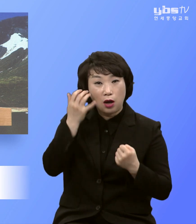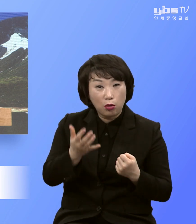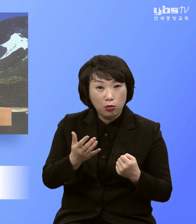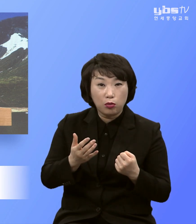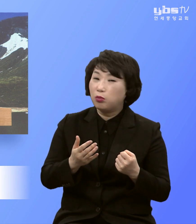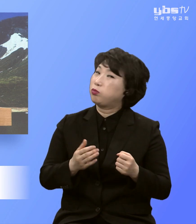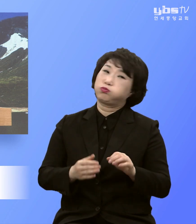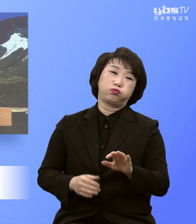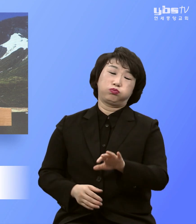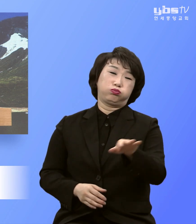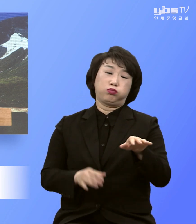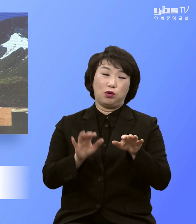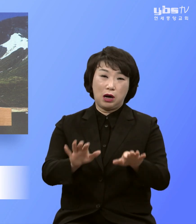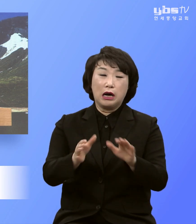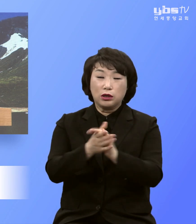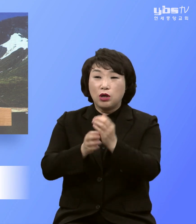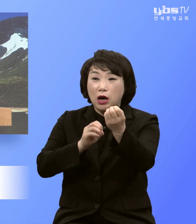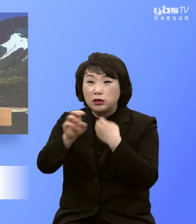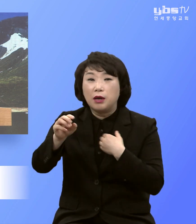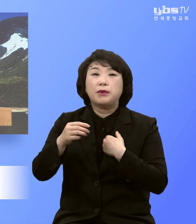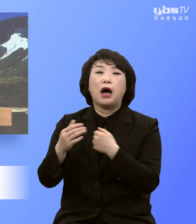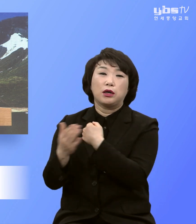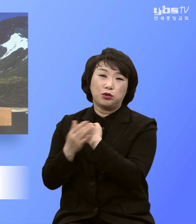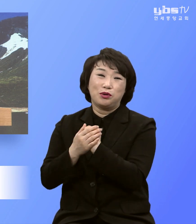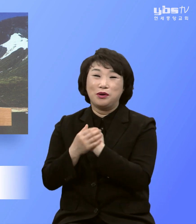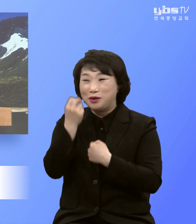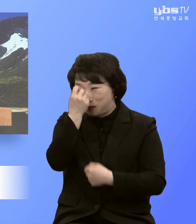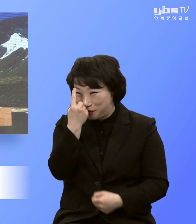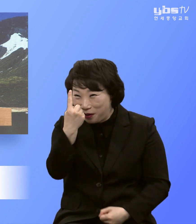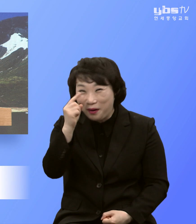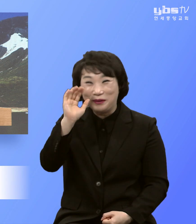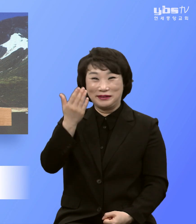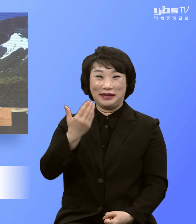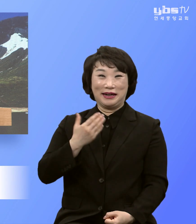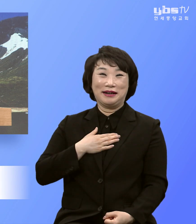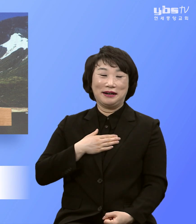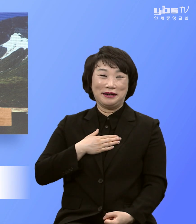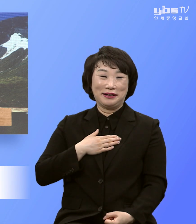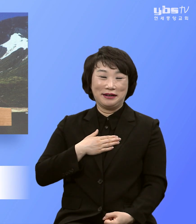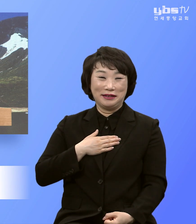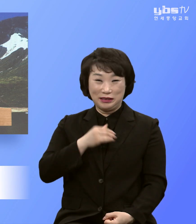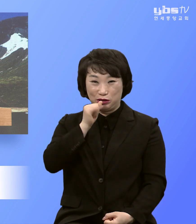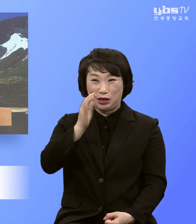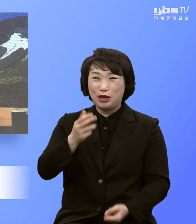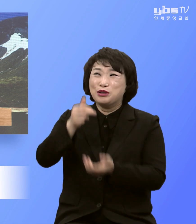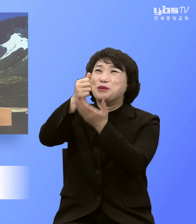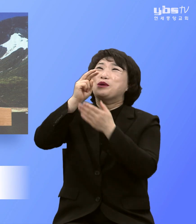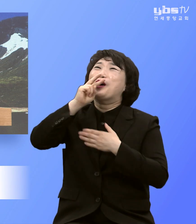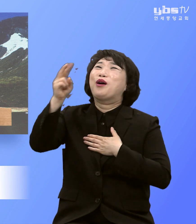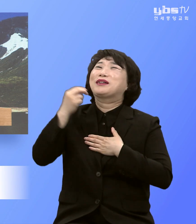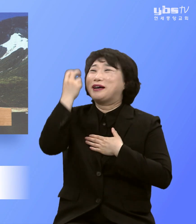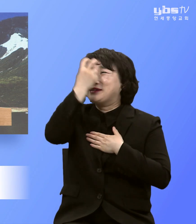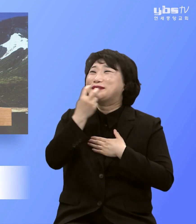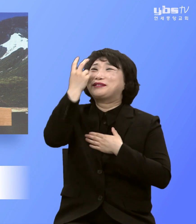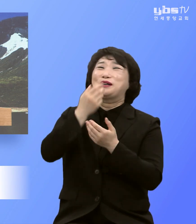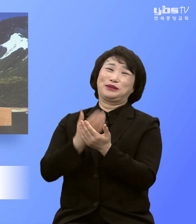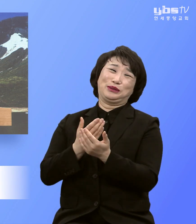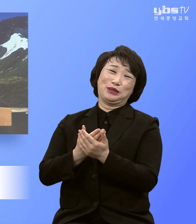예, 기도의 응답이 나를 지키는 파수꾼이 돼야 된다. 주여 나를